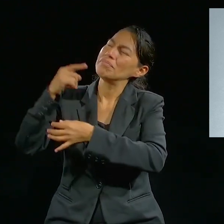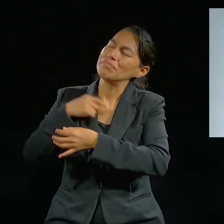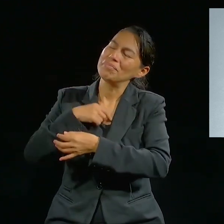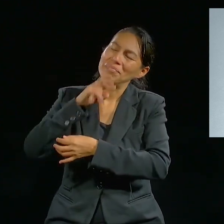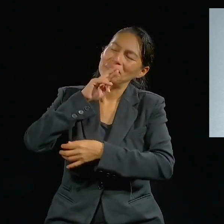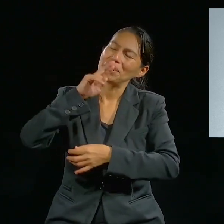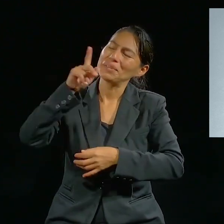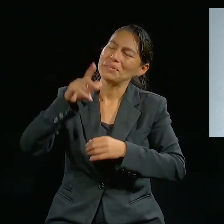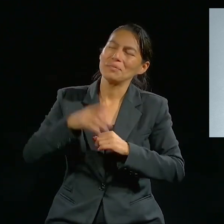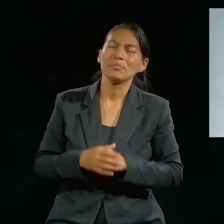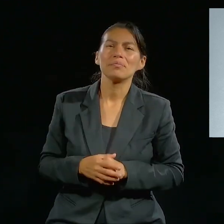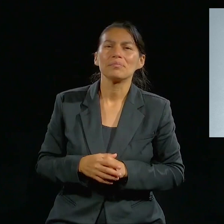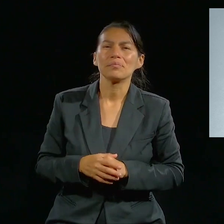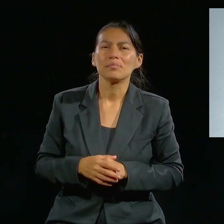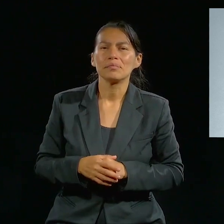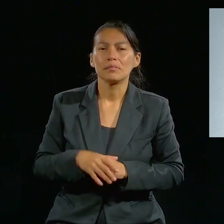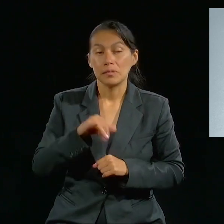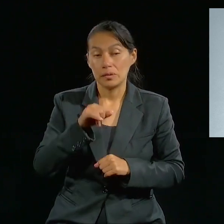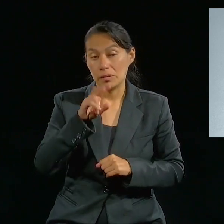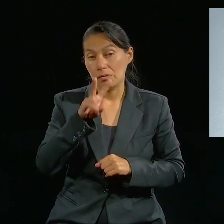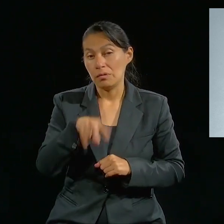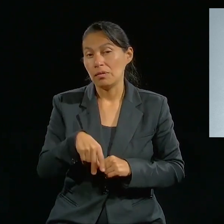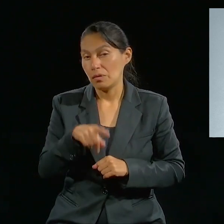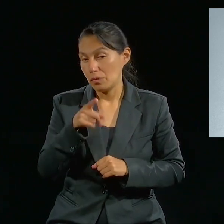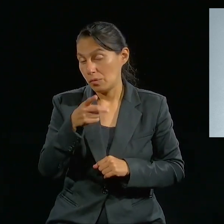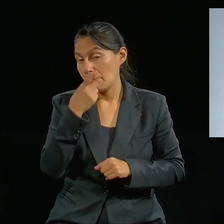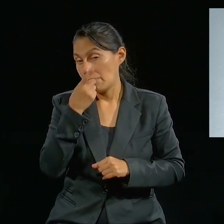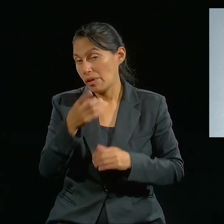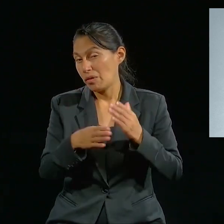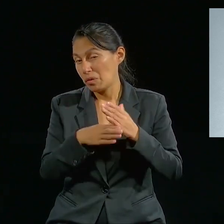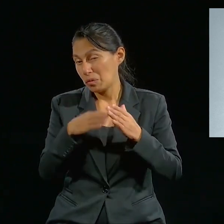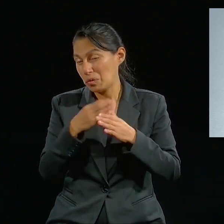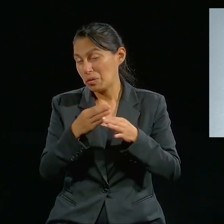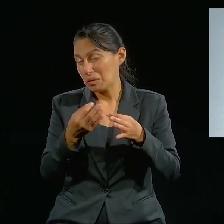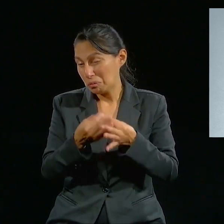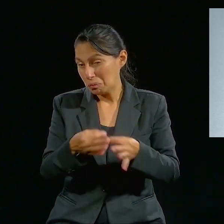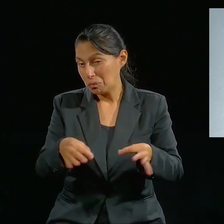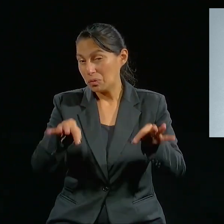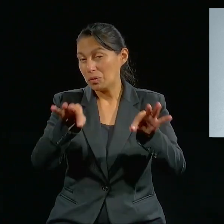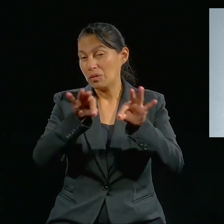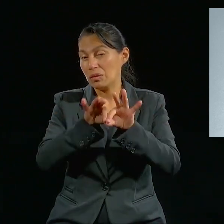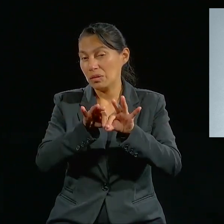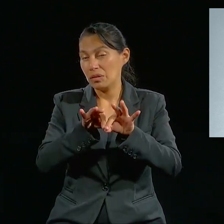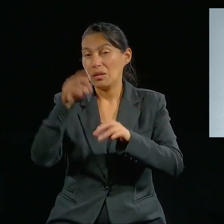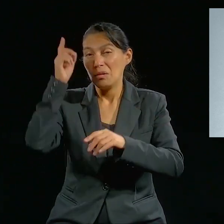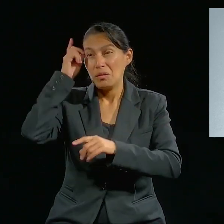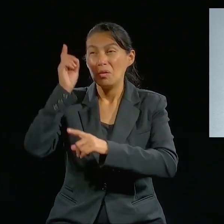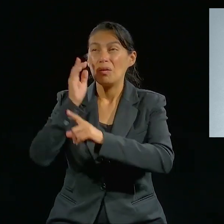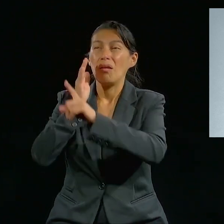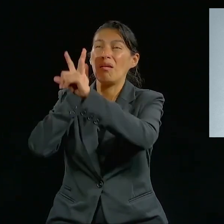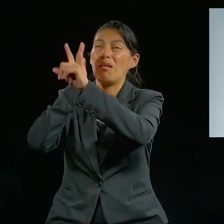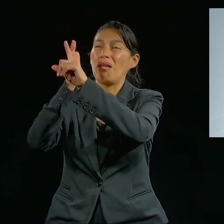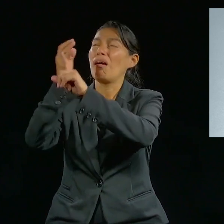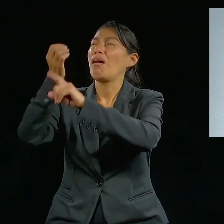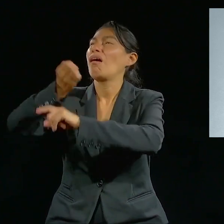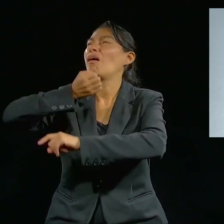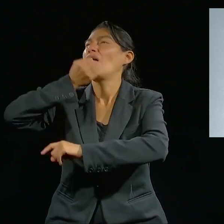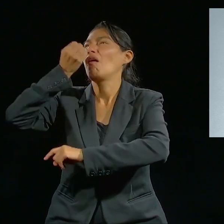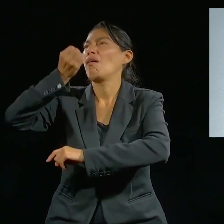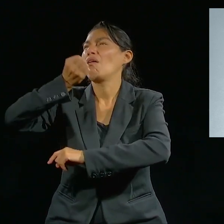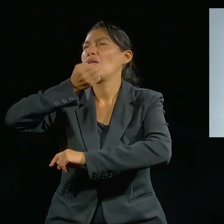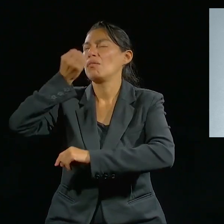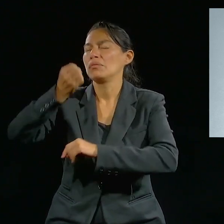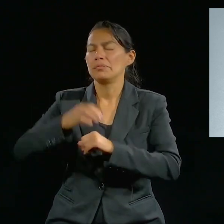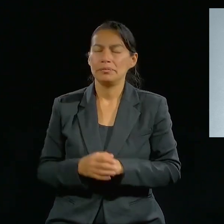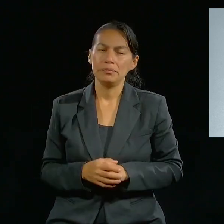Sí, has dicho unas cosas muy, pero muy importantes del propósito de la oración.